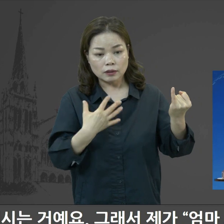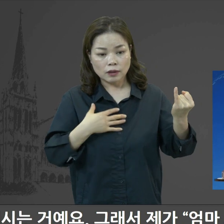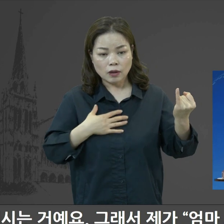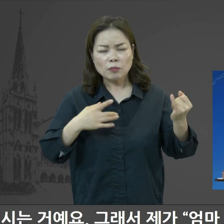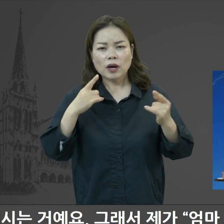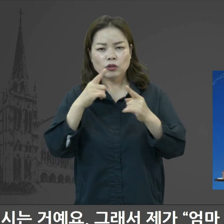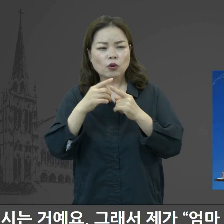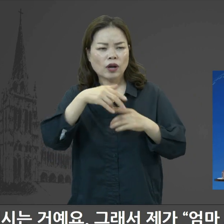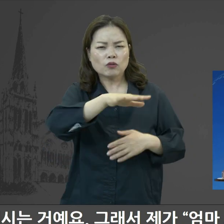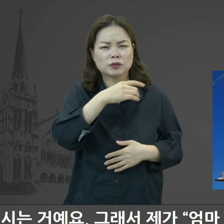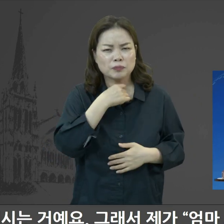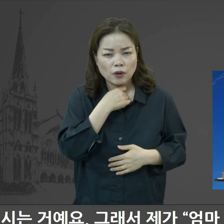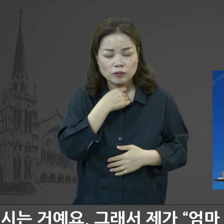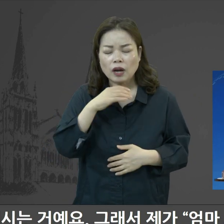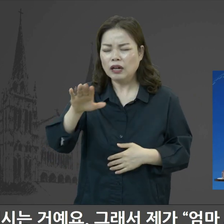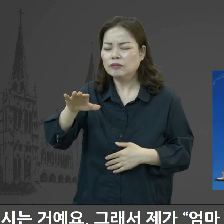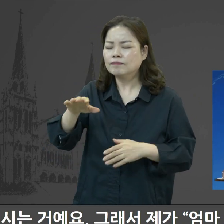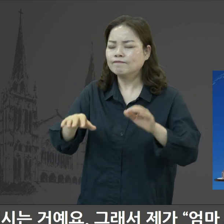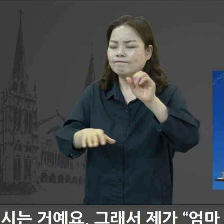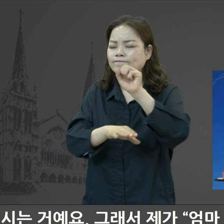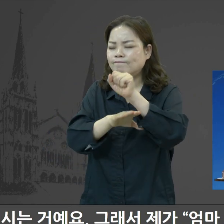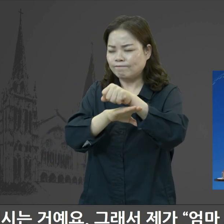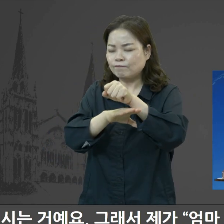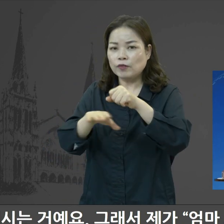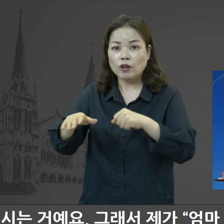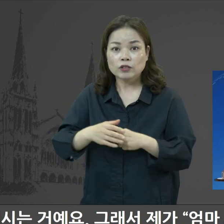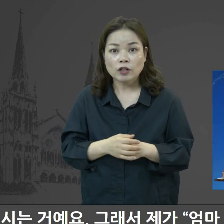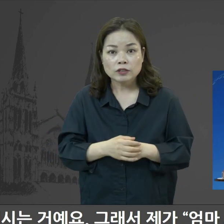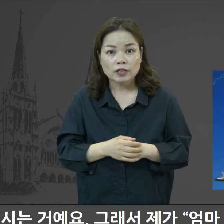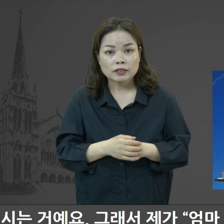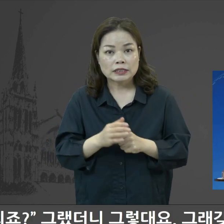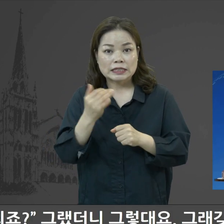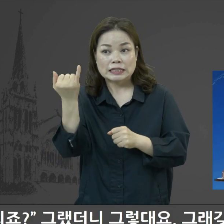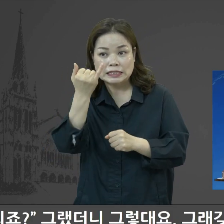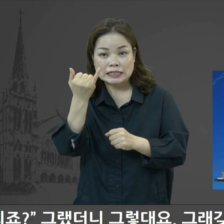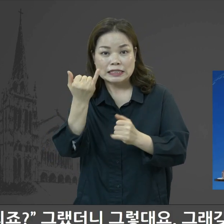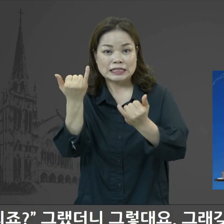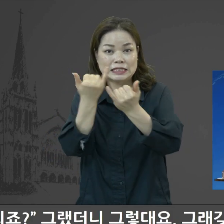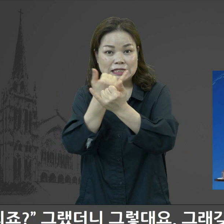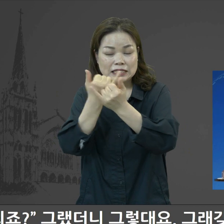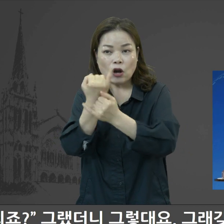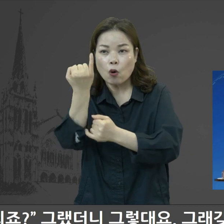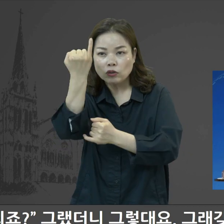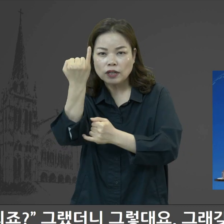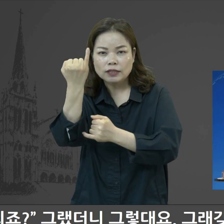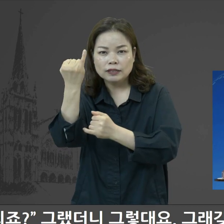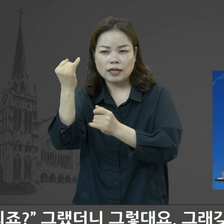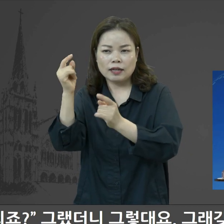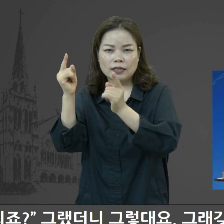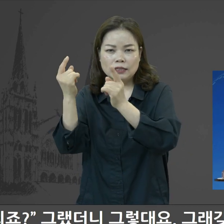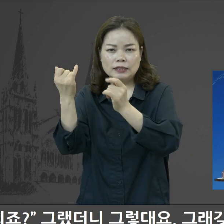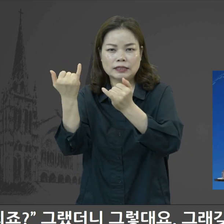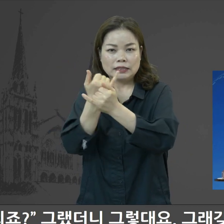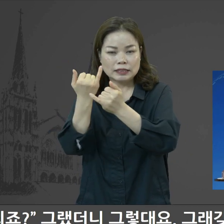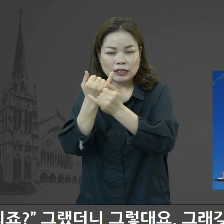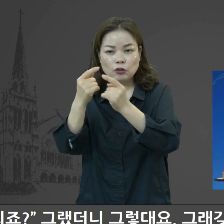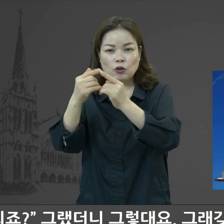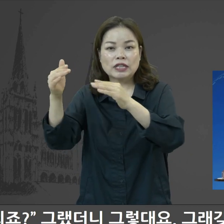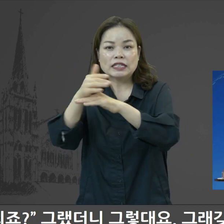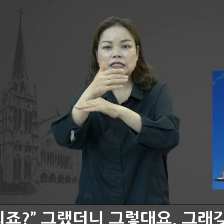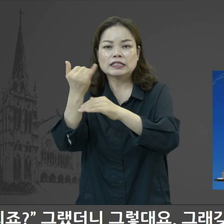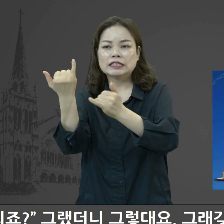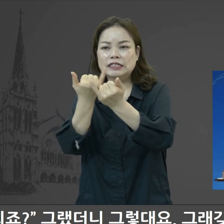되죠? 그랬더니 그렇대요. 그래갖고 제가 친척 언니한테 달려갔어요. 교회 다니는 친척 언니한테